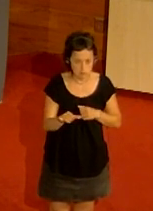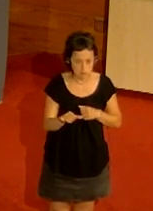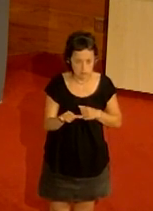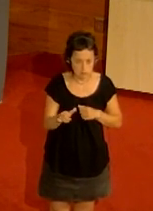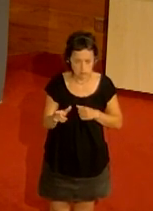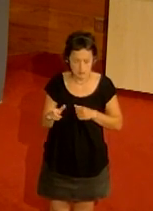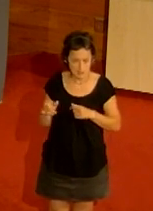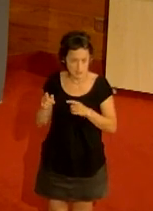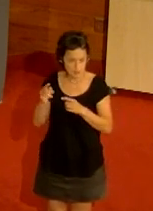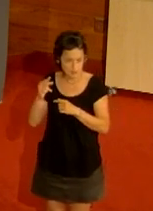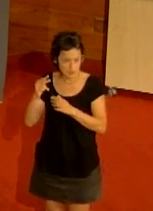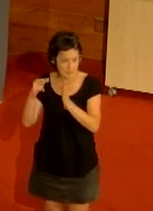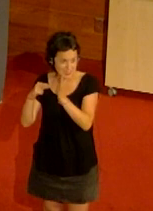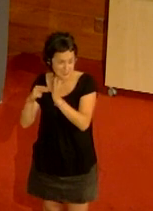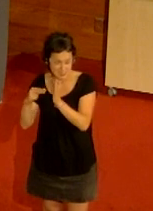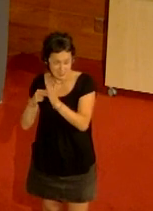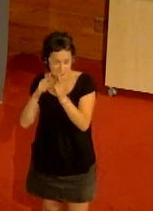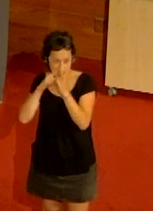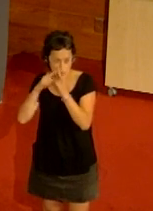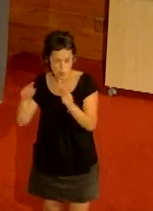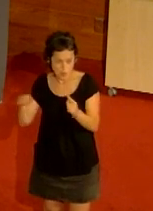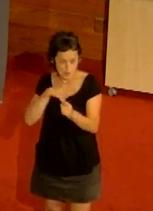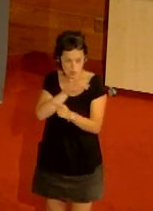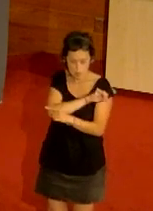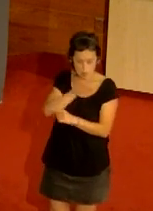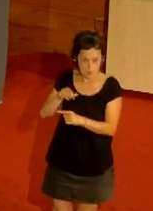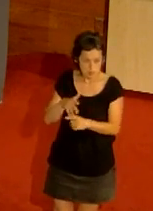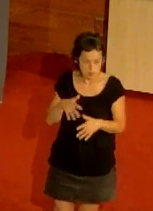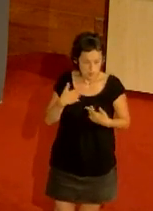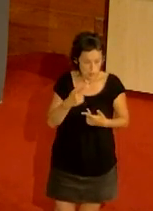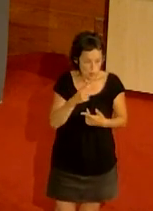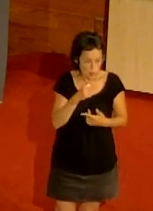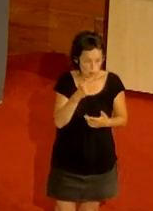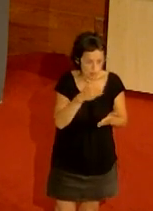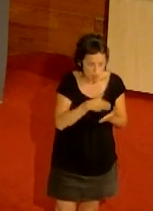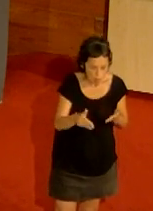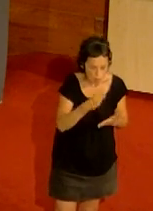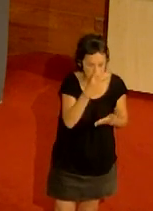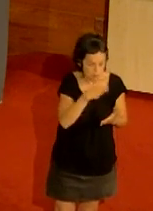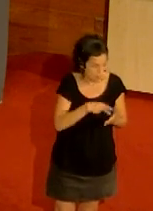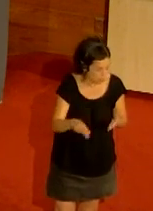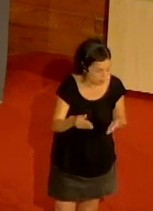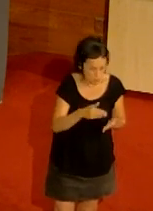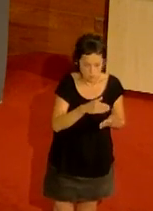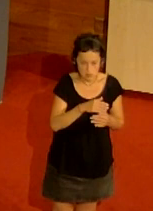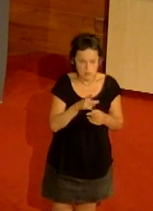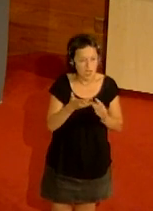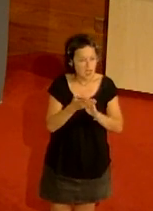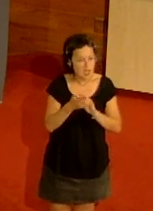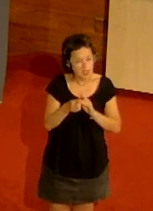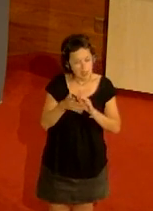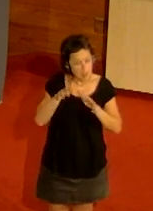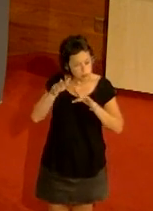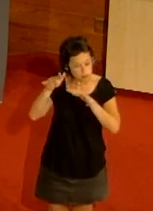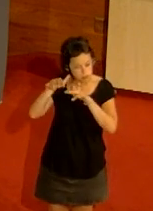o sea, eran números, se llegó pronto al millón, 2 millones, 3 millones, etc. Ahí, pese a lo cual, no se hablaba de avalancha, ni